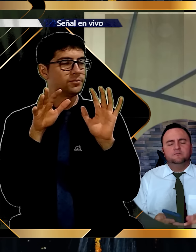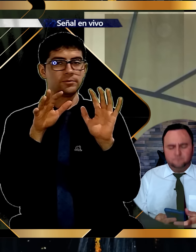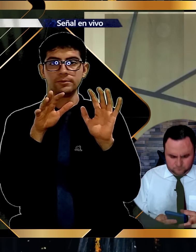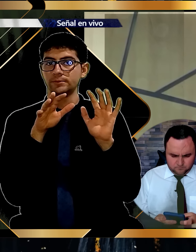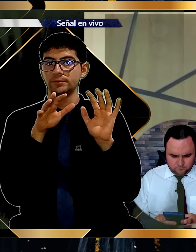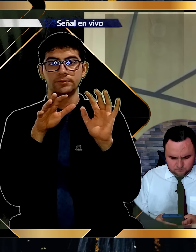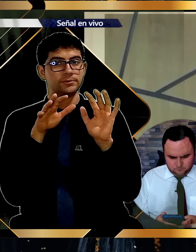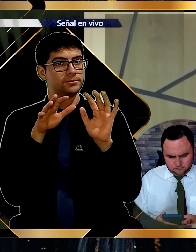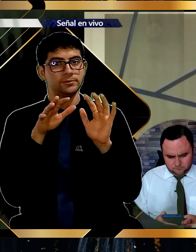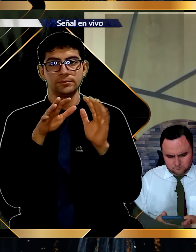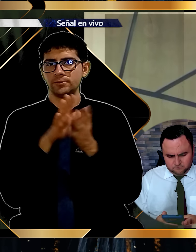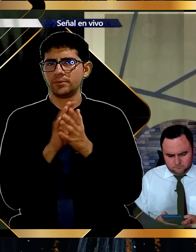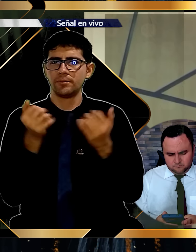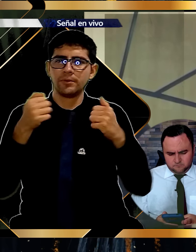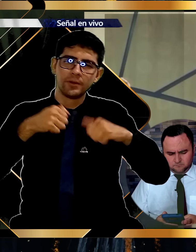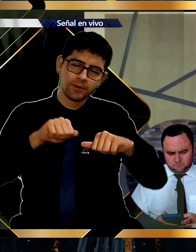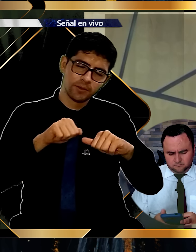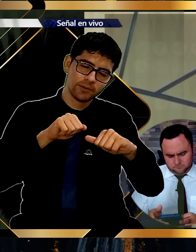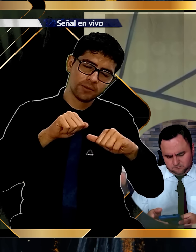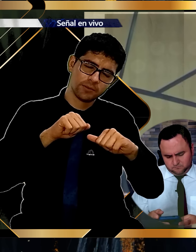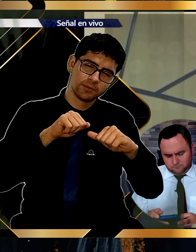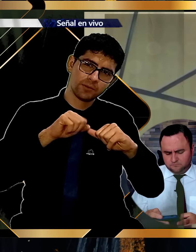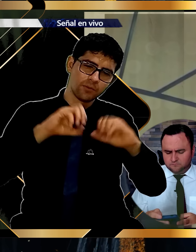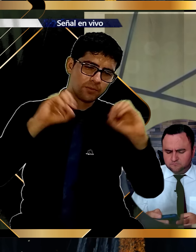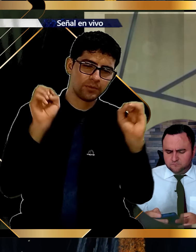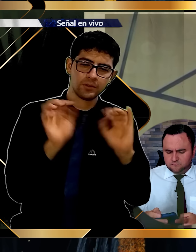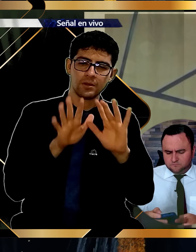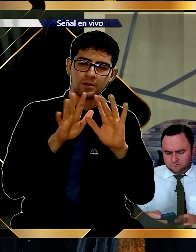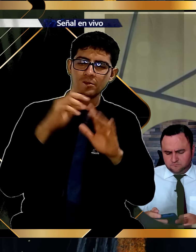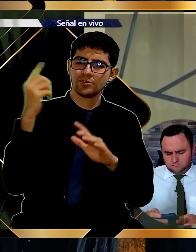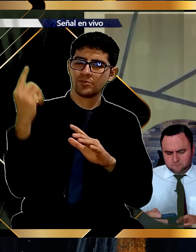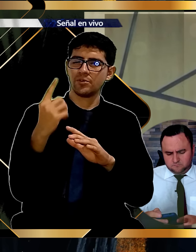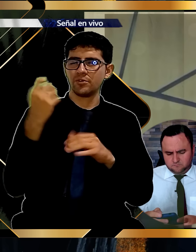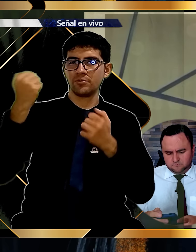una nueva. Y eso solo lo puede hacer Dios.